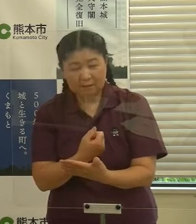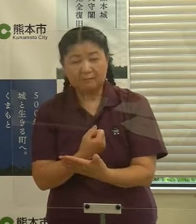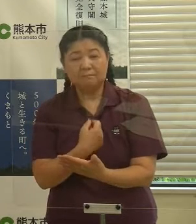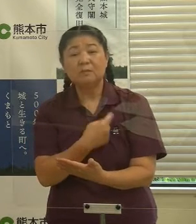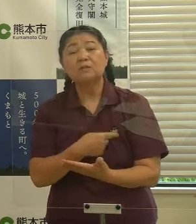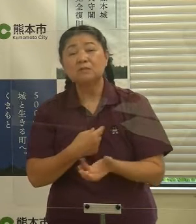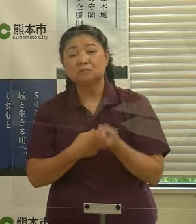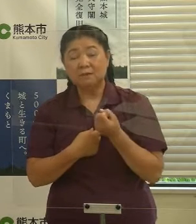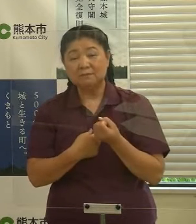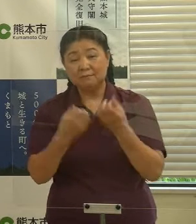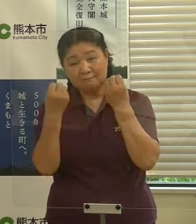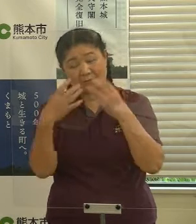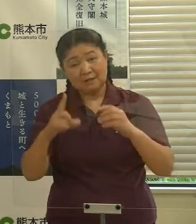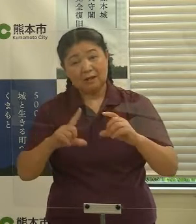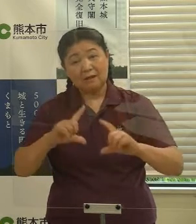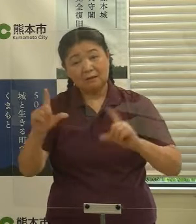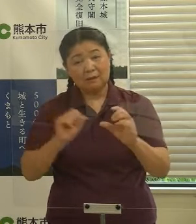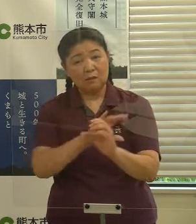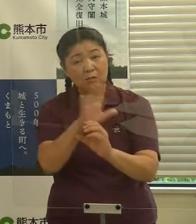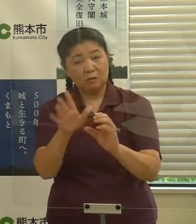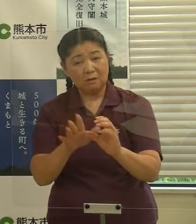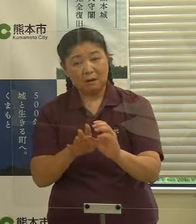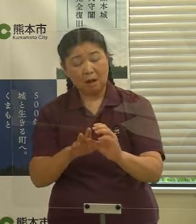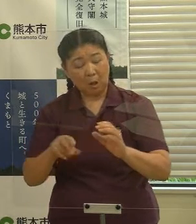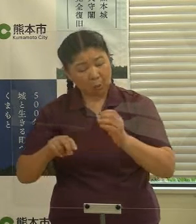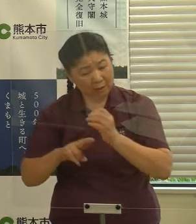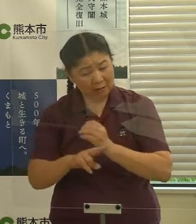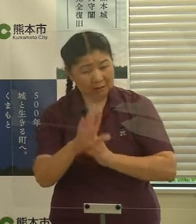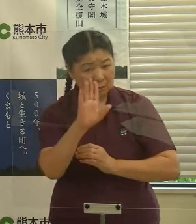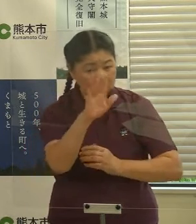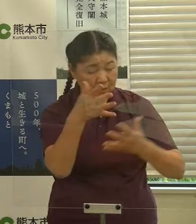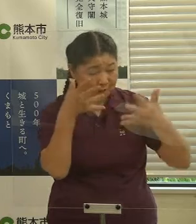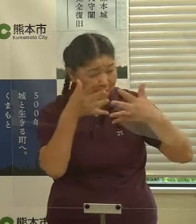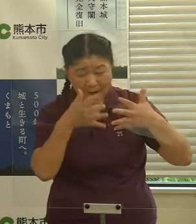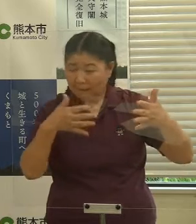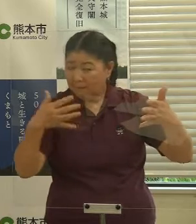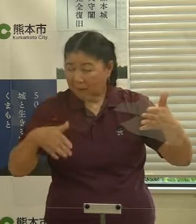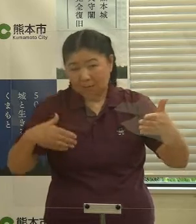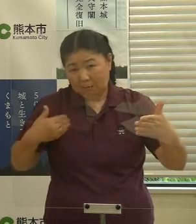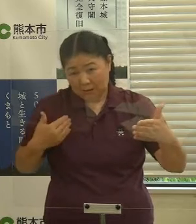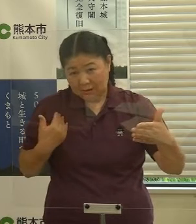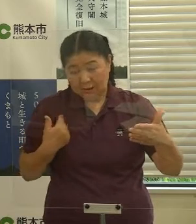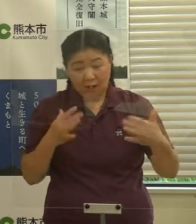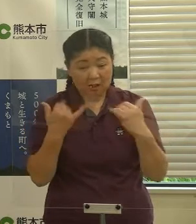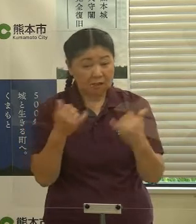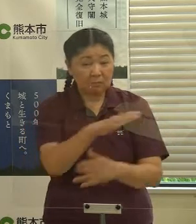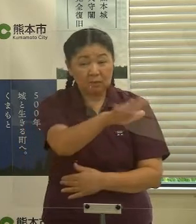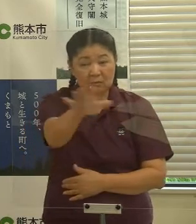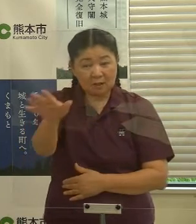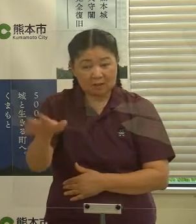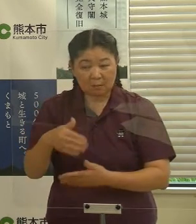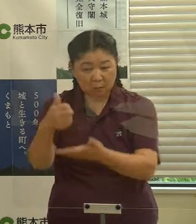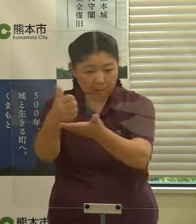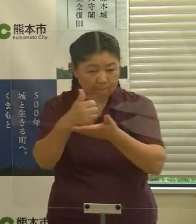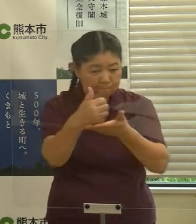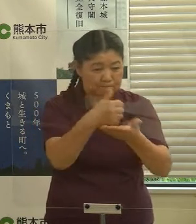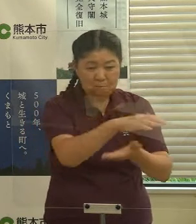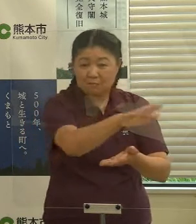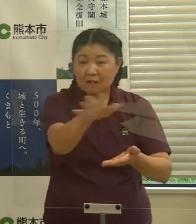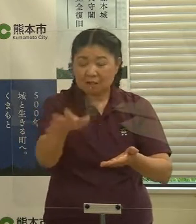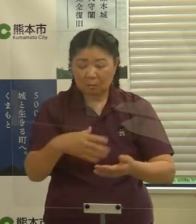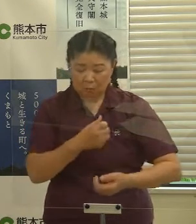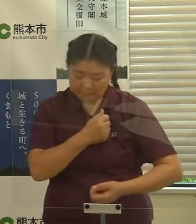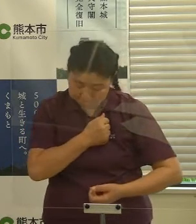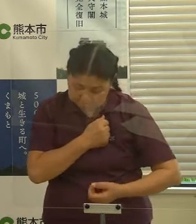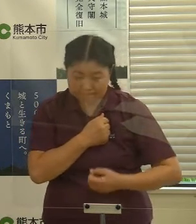が、新型コロナウイルス感染症の先行きが見通せない中、まずは市民の皆様、来場者の皆様の